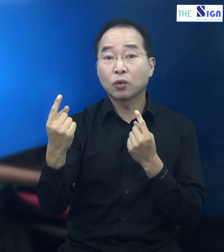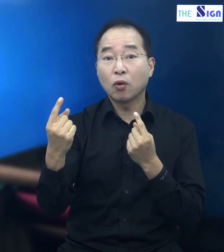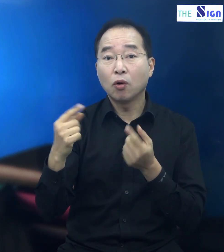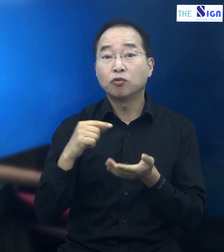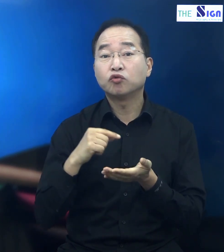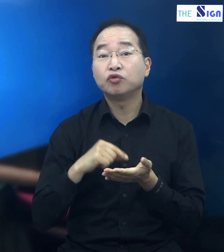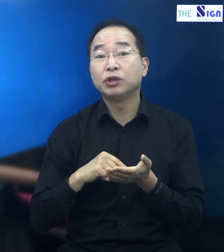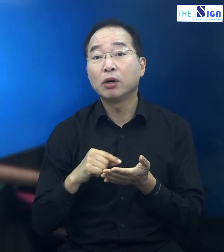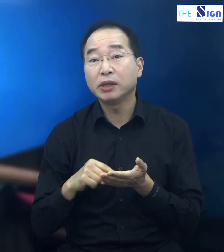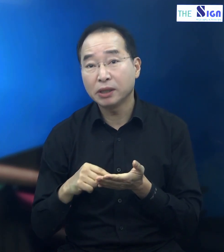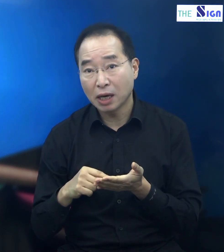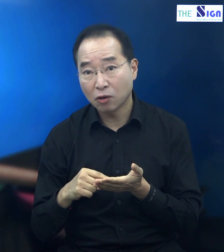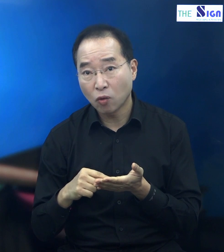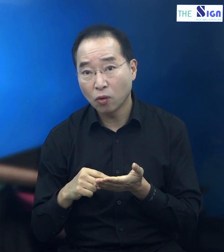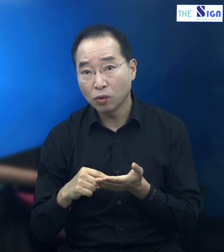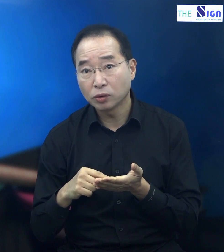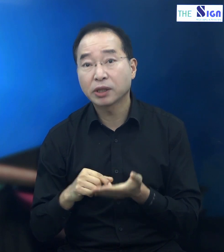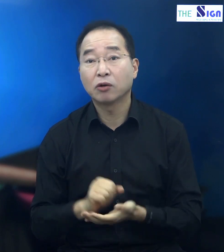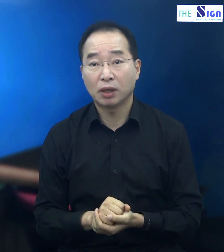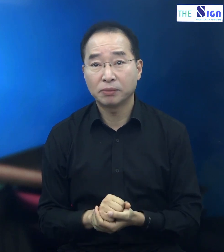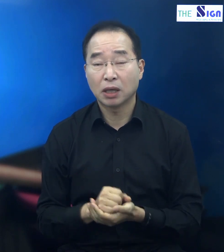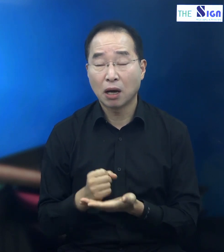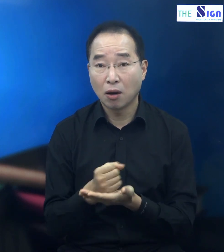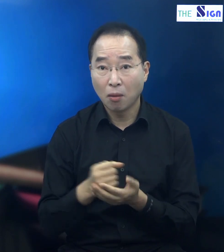이것도 우연이라고 사용을 합니다.